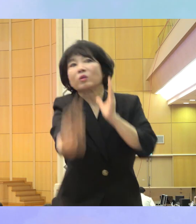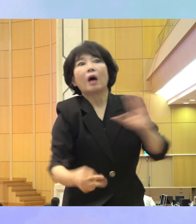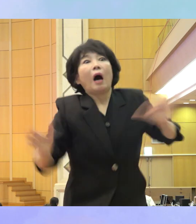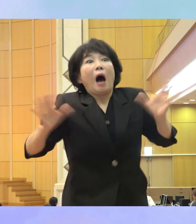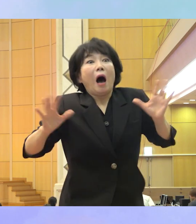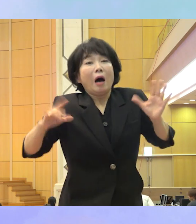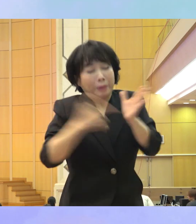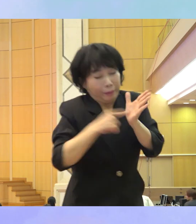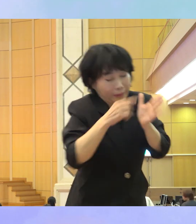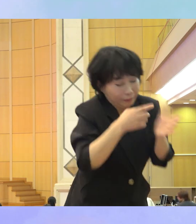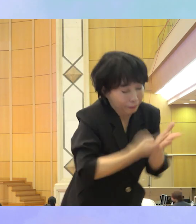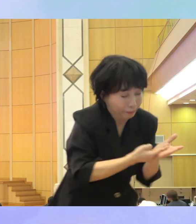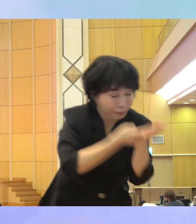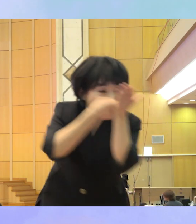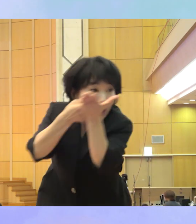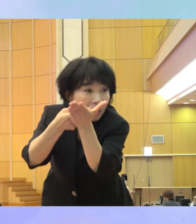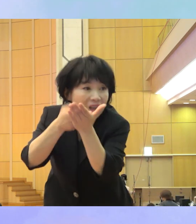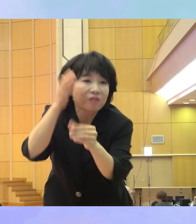병원에 실려갔는데 죽었어요.